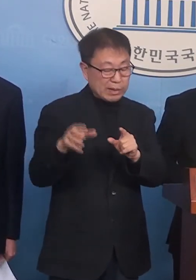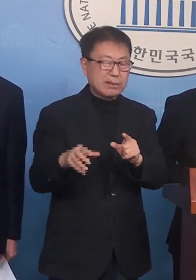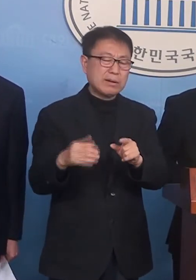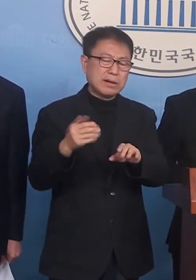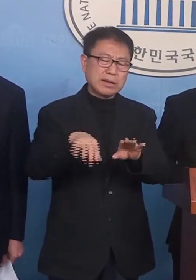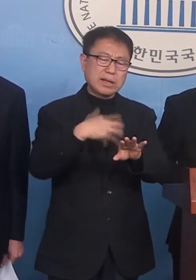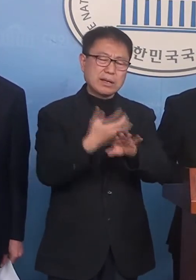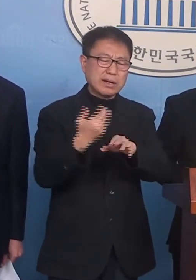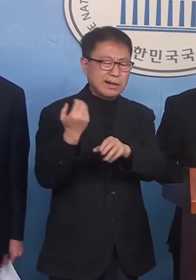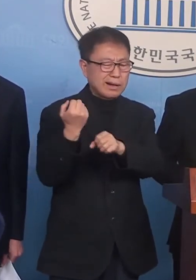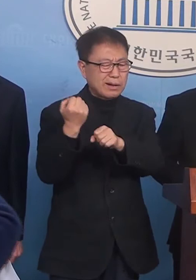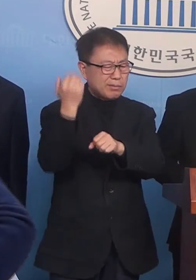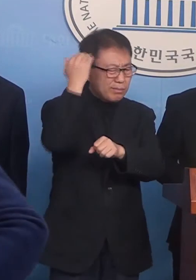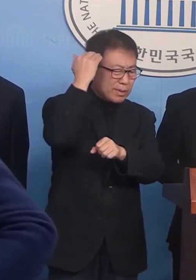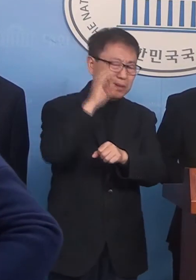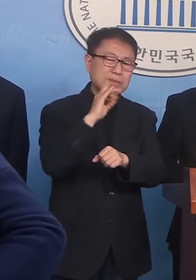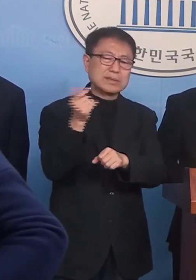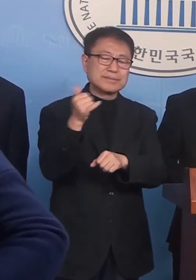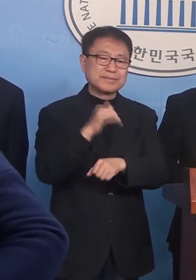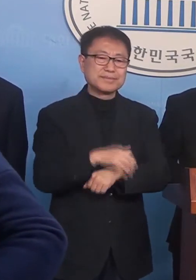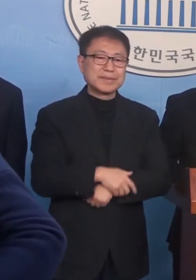있습니다. 이제